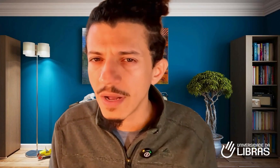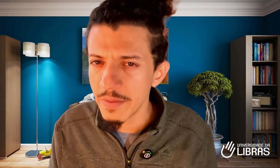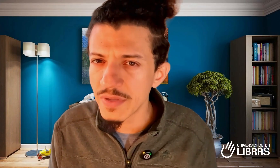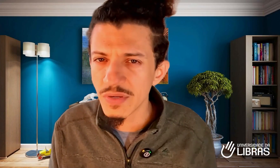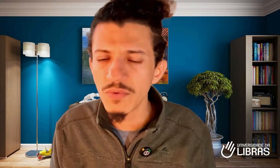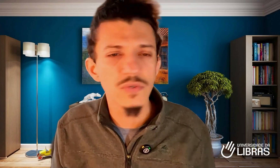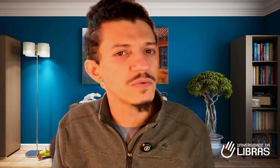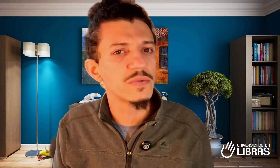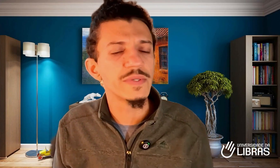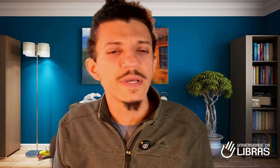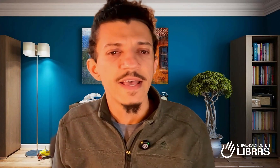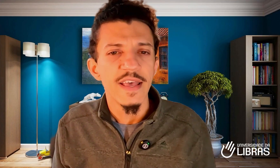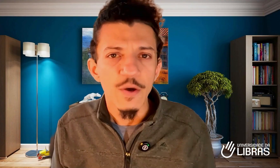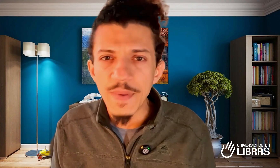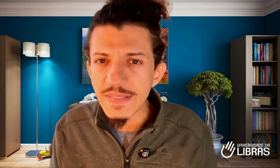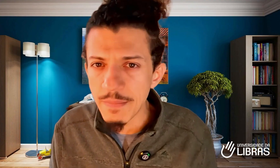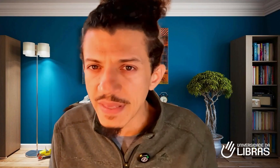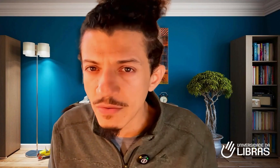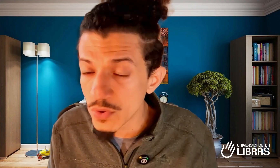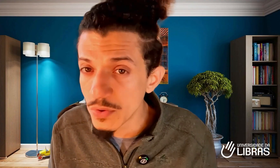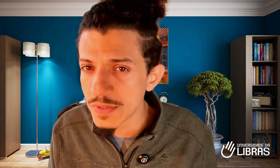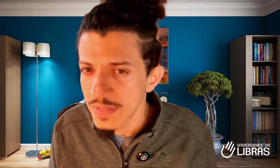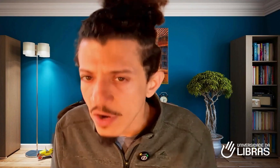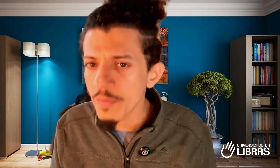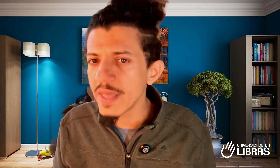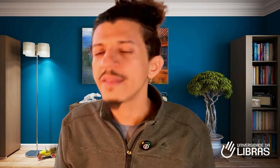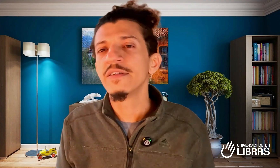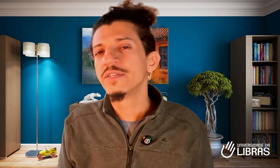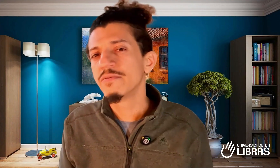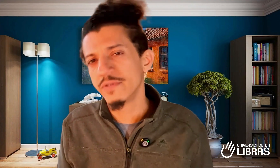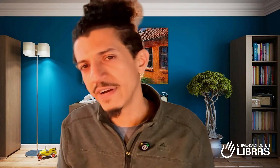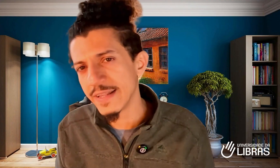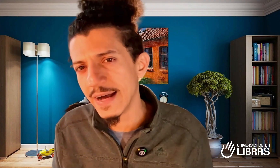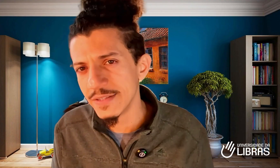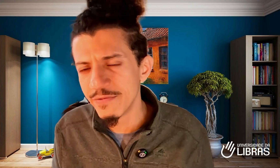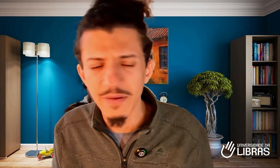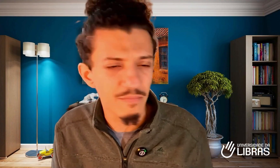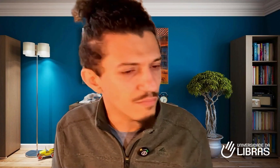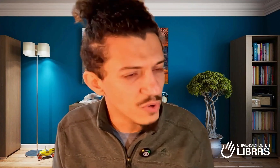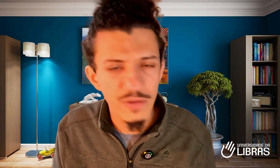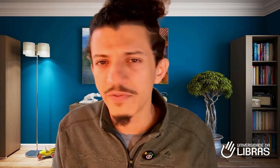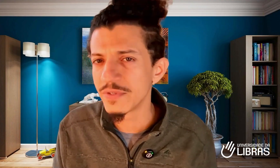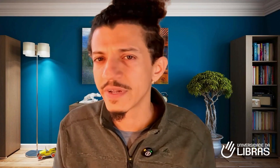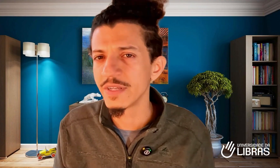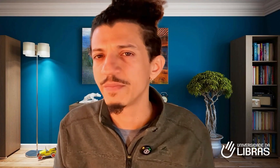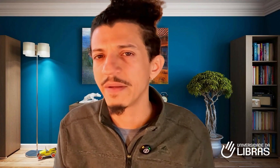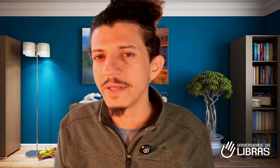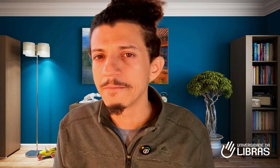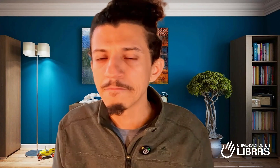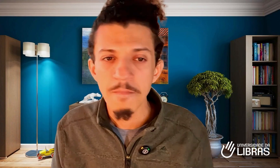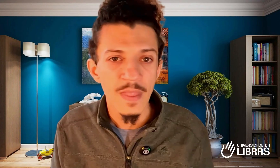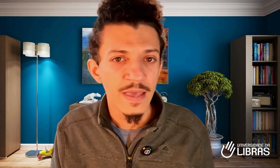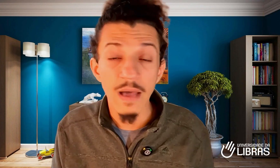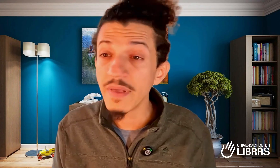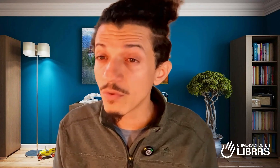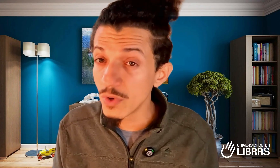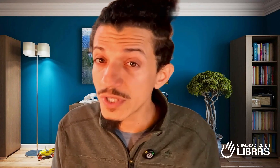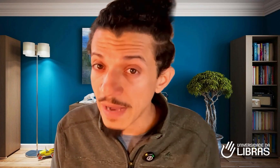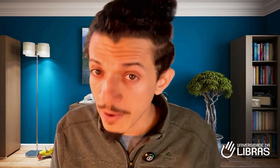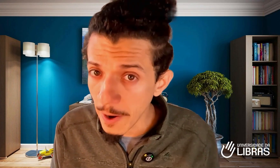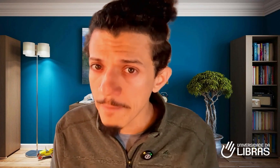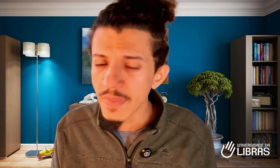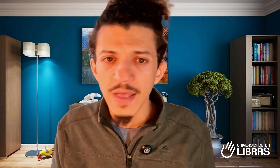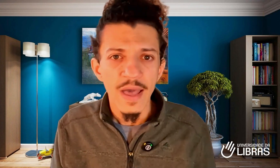trabalhar com a Libras e com os surdos, eu percebi que os surdos não me entendiam de verdade. Foi muito frustrante para mim. E a minha